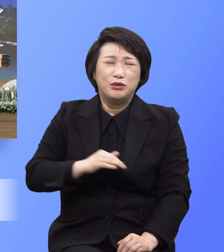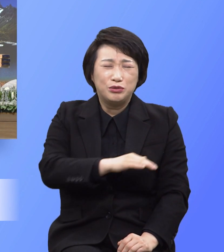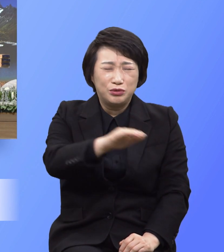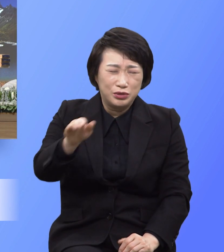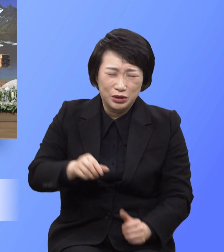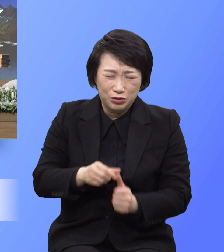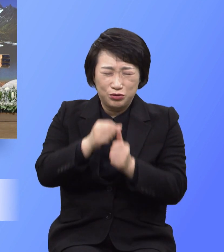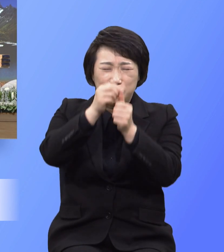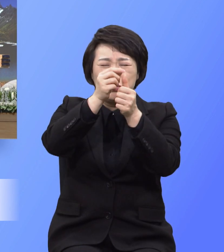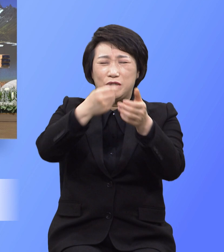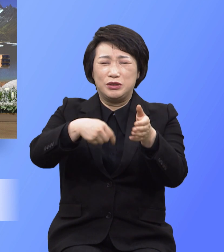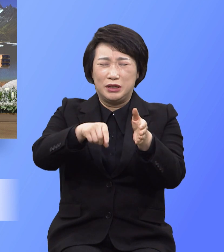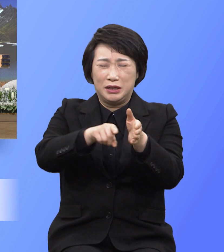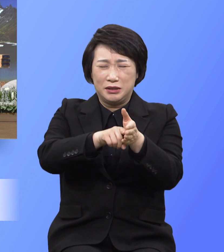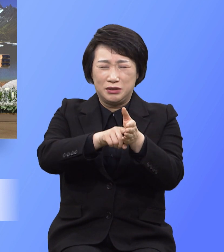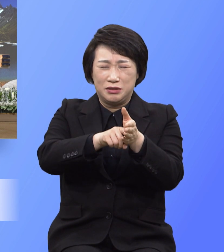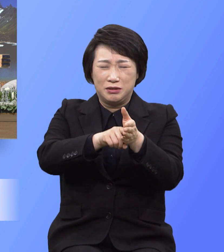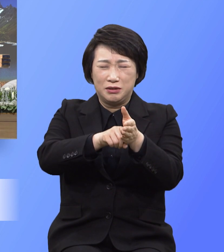우리를 위해서